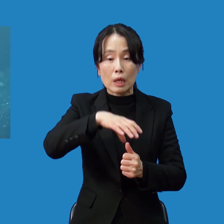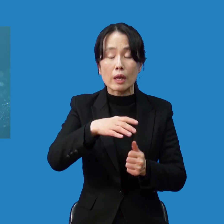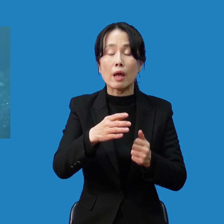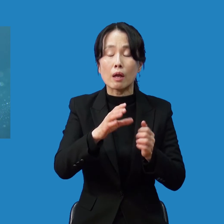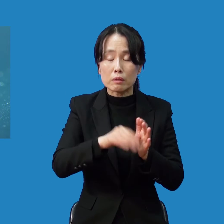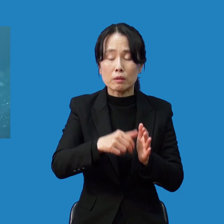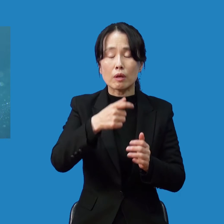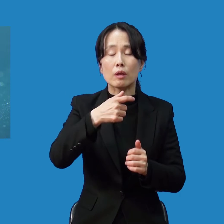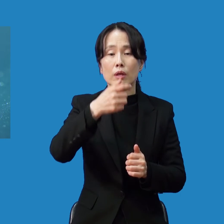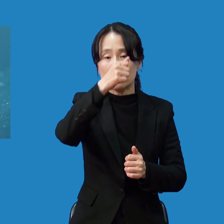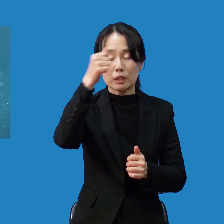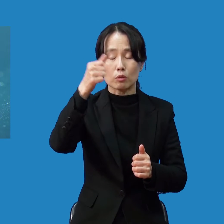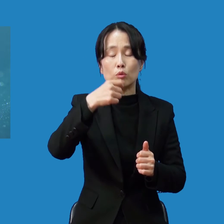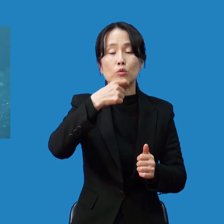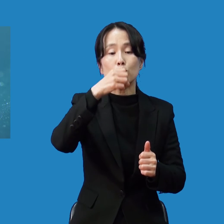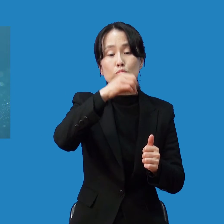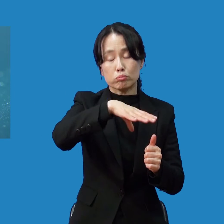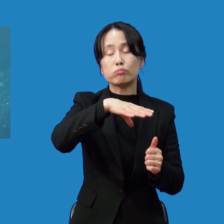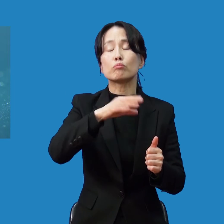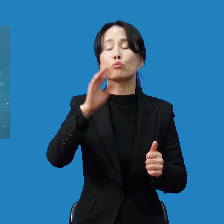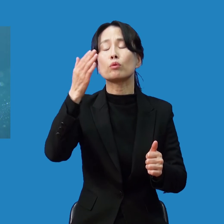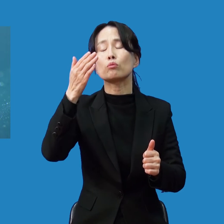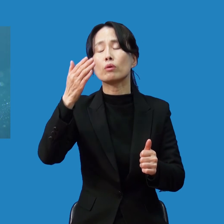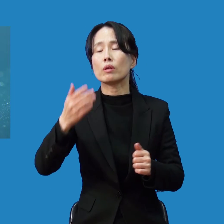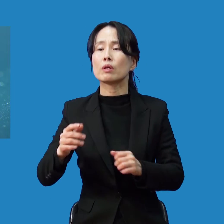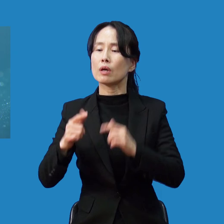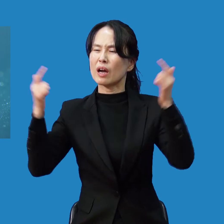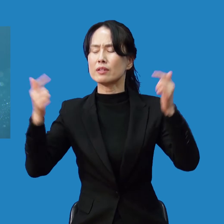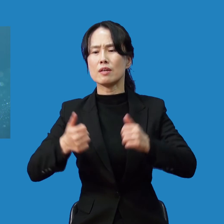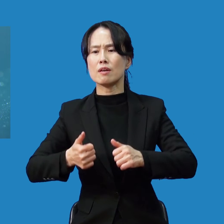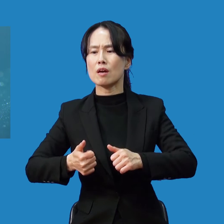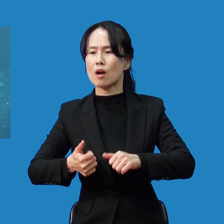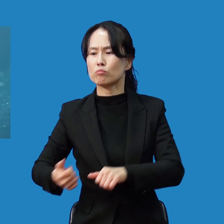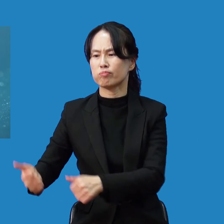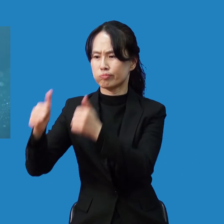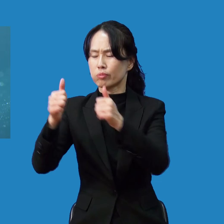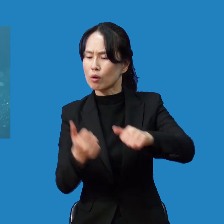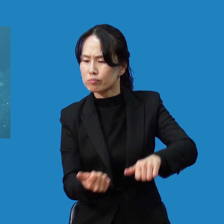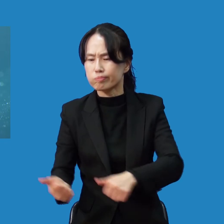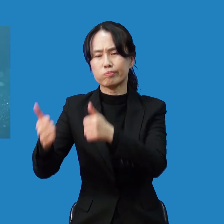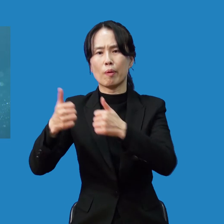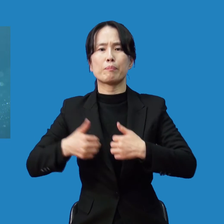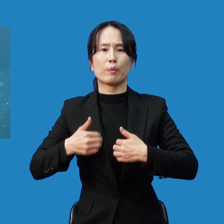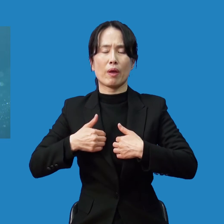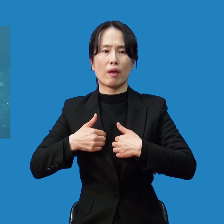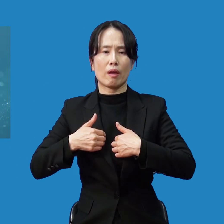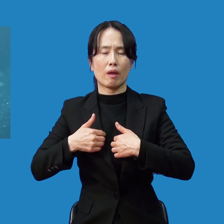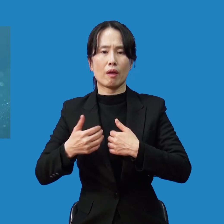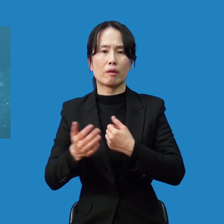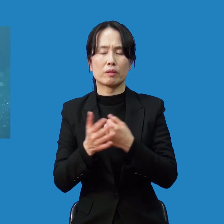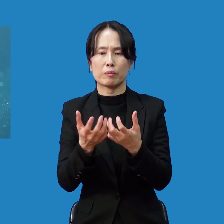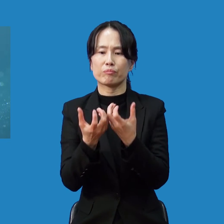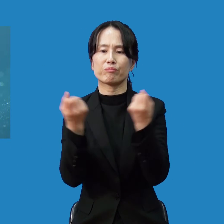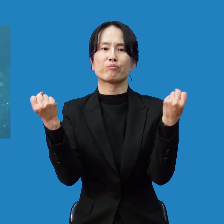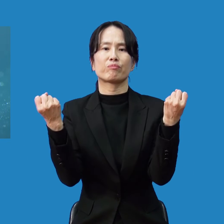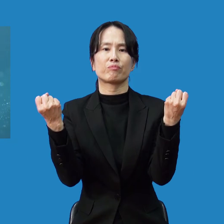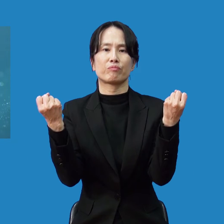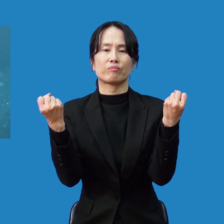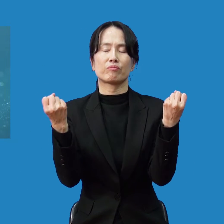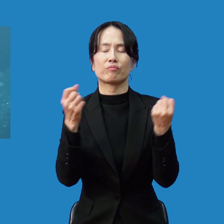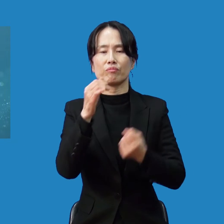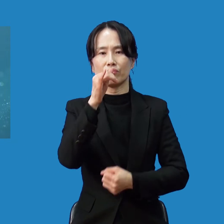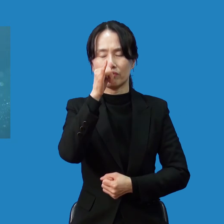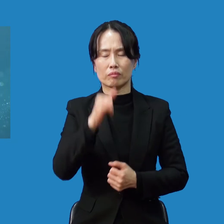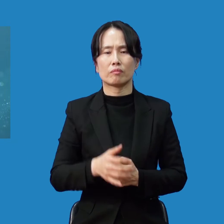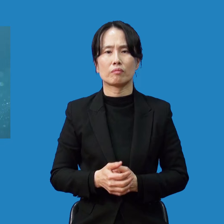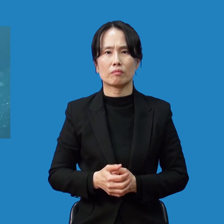푹 잠기게 해야 된다고 하고, 그래서 나누어졌습니다. 다른 신학적인 문제들도 많이 있었지만은 그래도 그게 제일